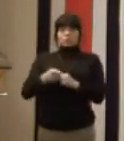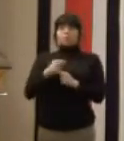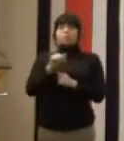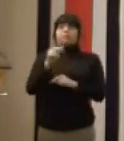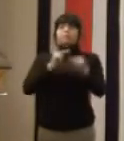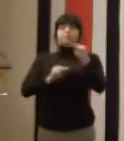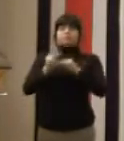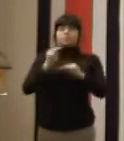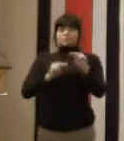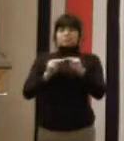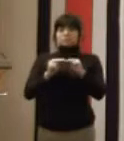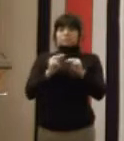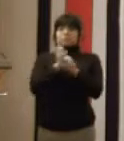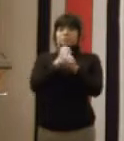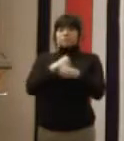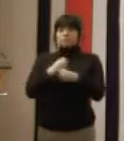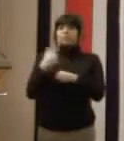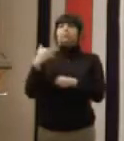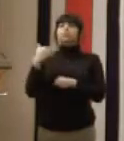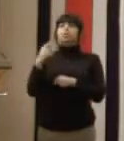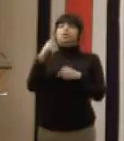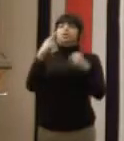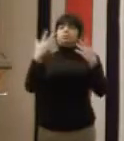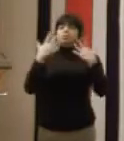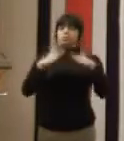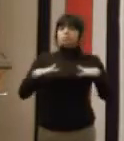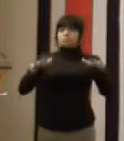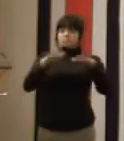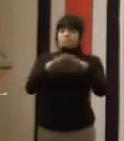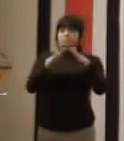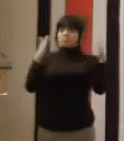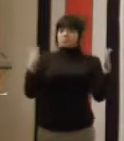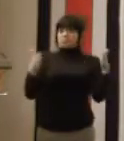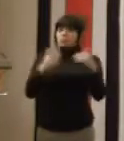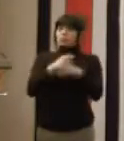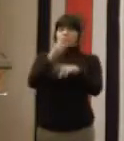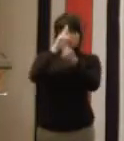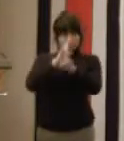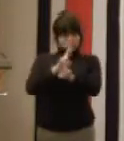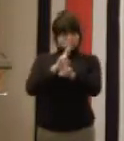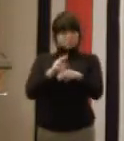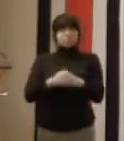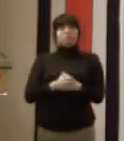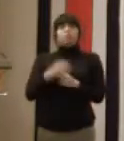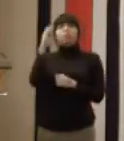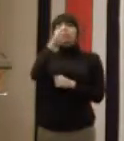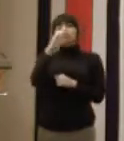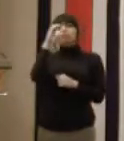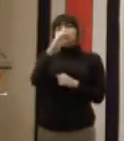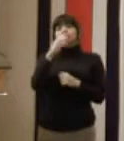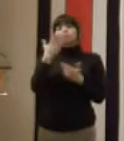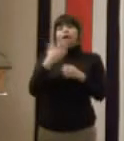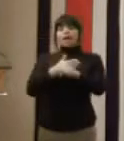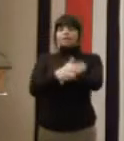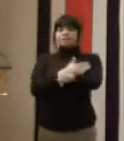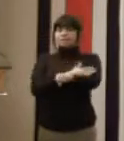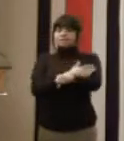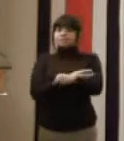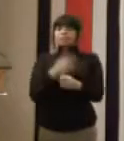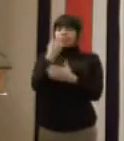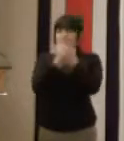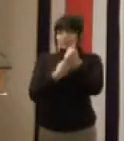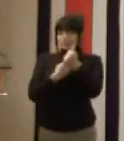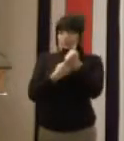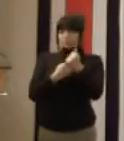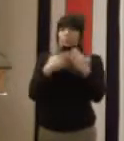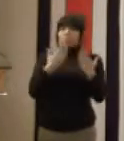esa negociación se llevó a cabo en un clima de apertura, de respeto, de búsqueda de crecimiento de las dos